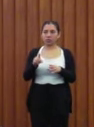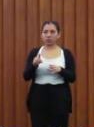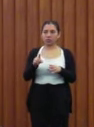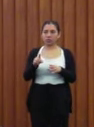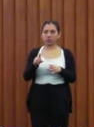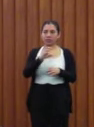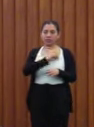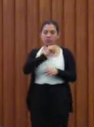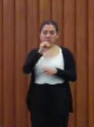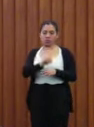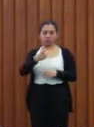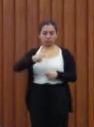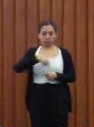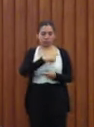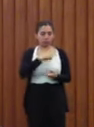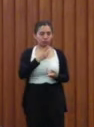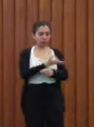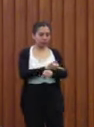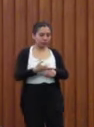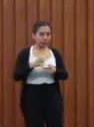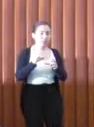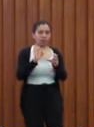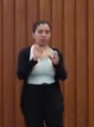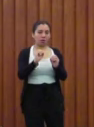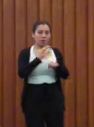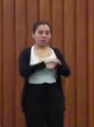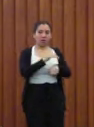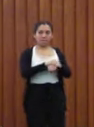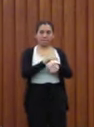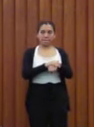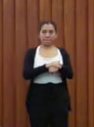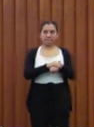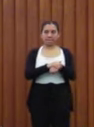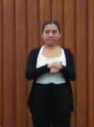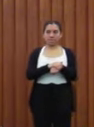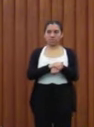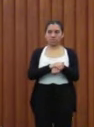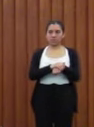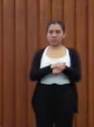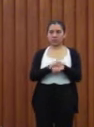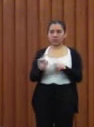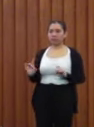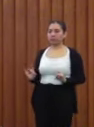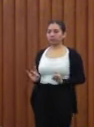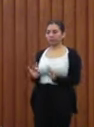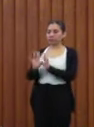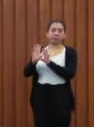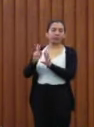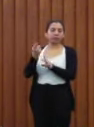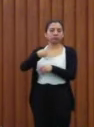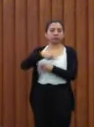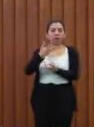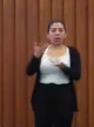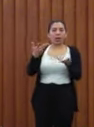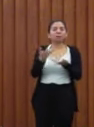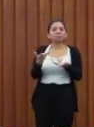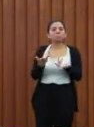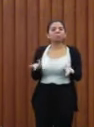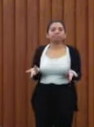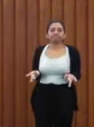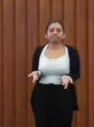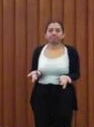qué acciones tenemos que tener las personas cuando sabemos de un caso de crimen de odio. ¿Qué tenemos que hacer para que ya